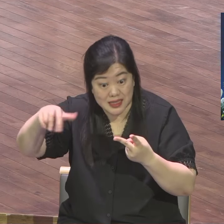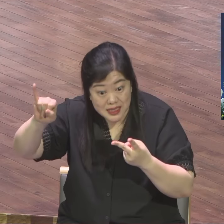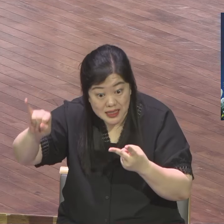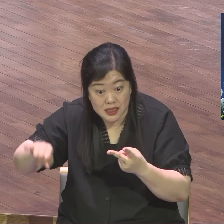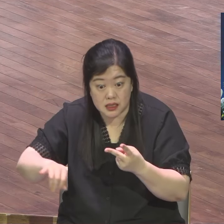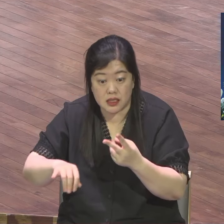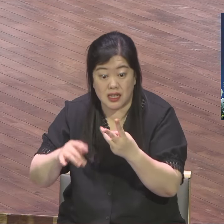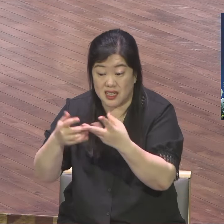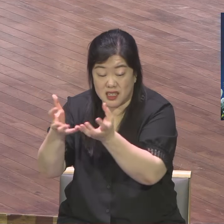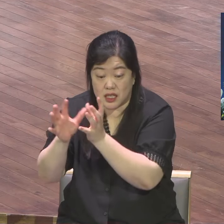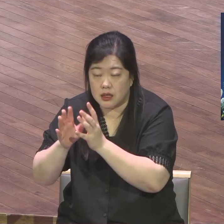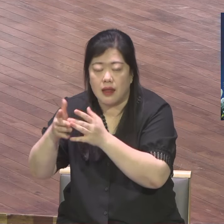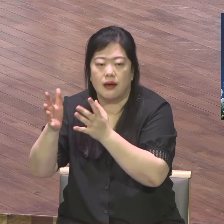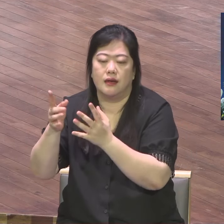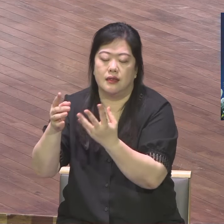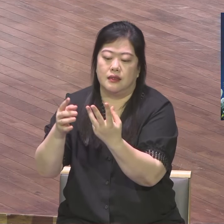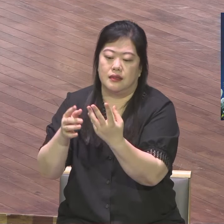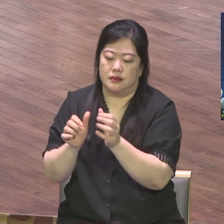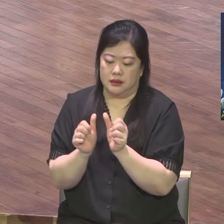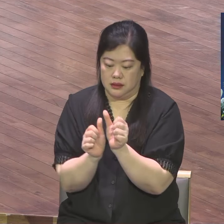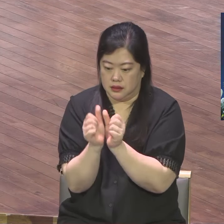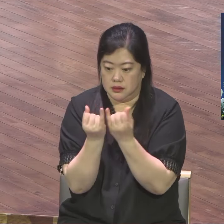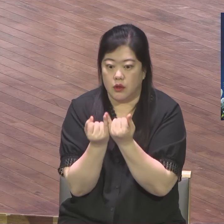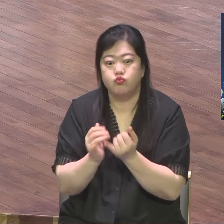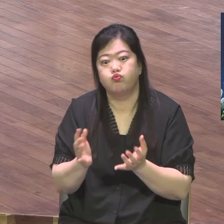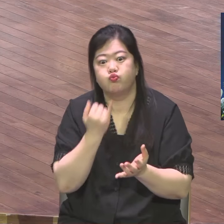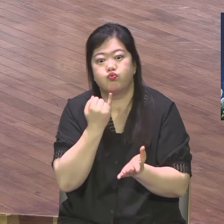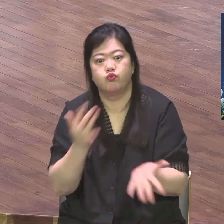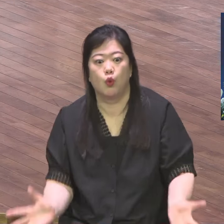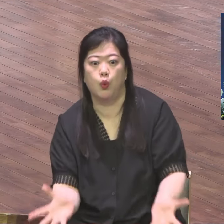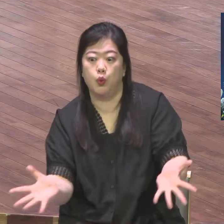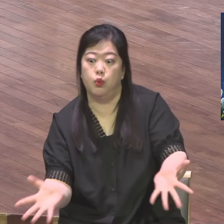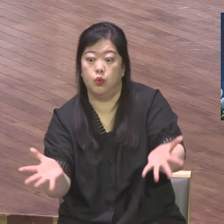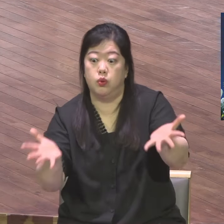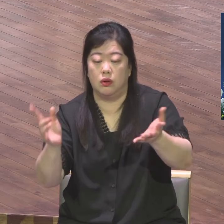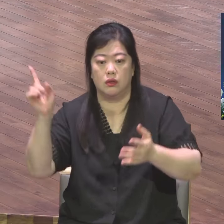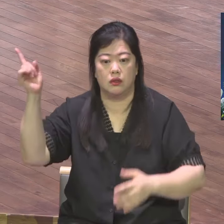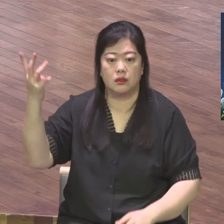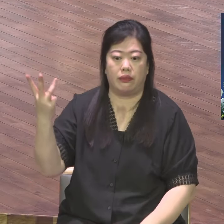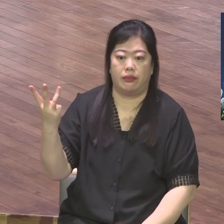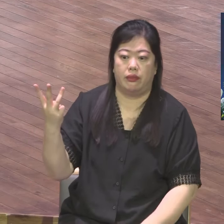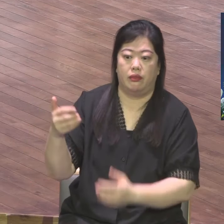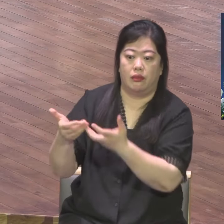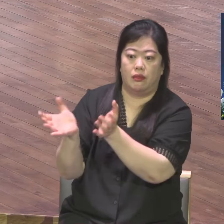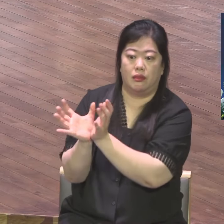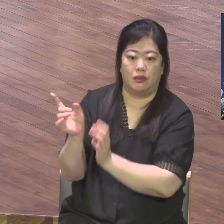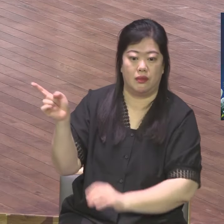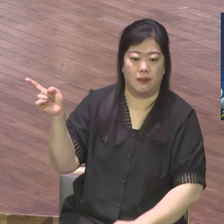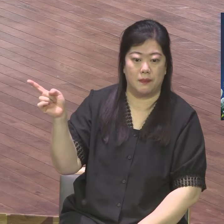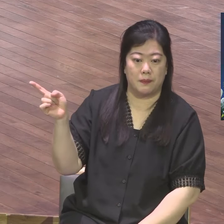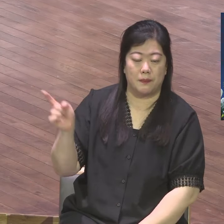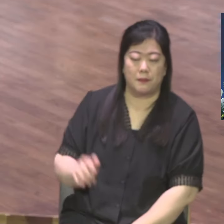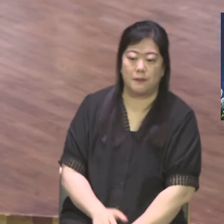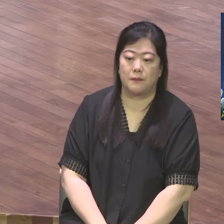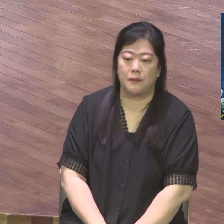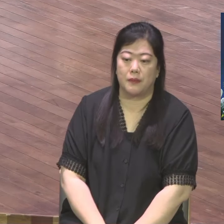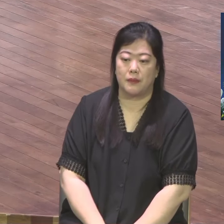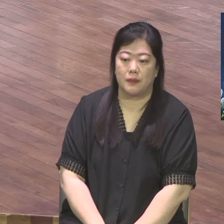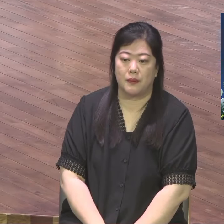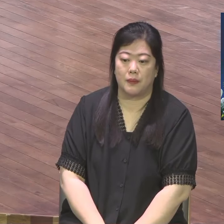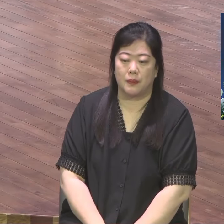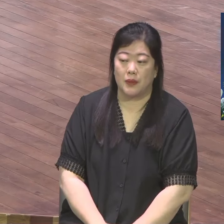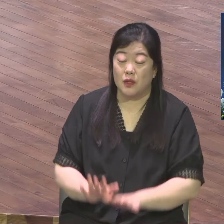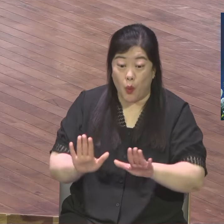그래서 우리 자녀들에게 요 언약 전달이 중요합니다. 뭐 이 유아 세례는 말할 것도 없고요. 이